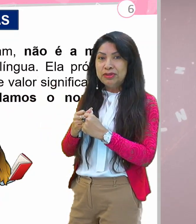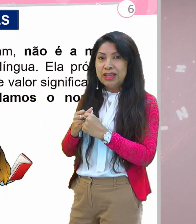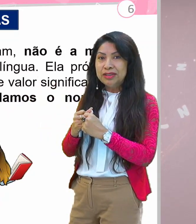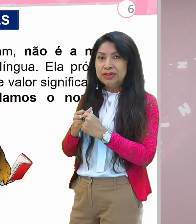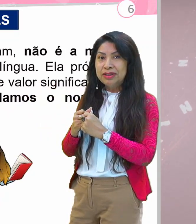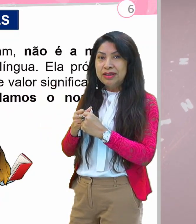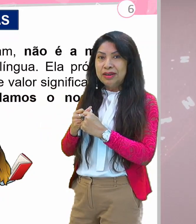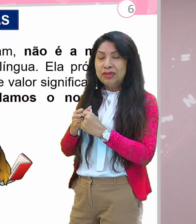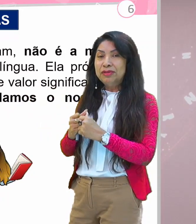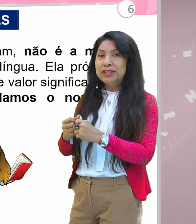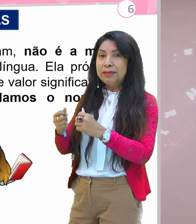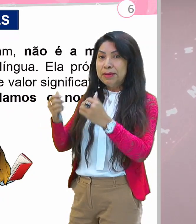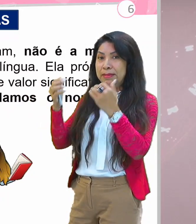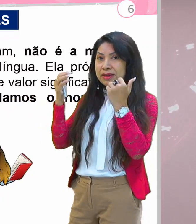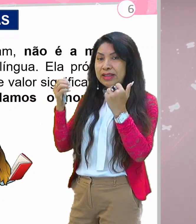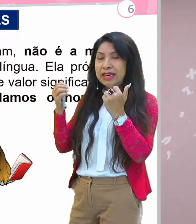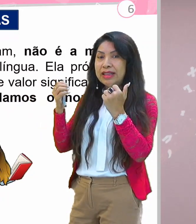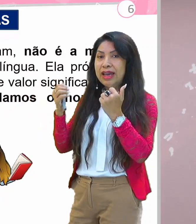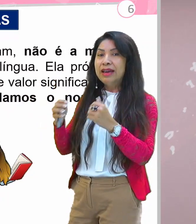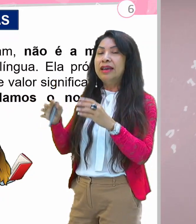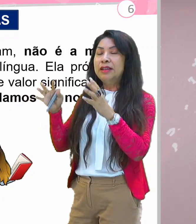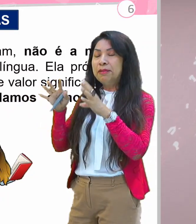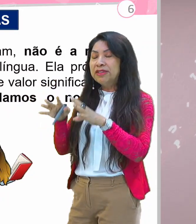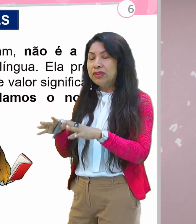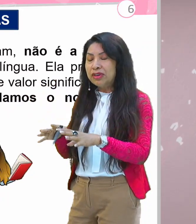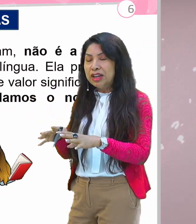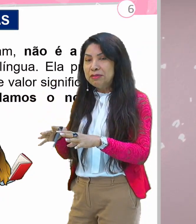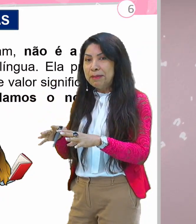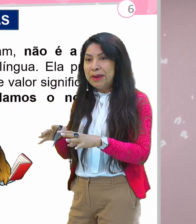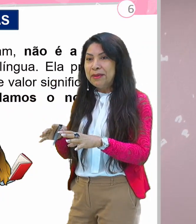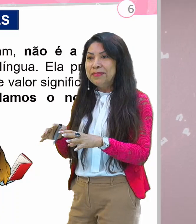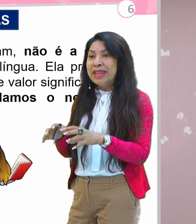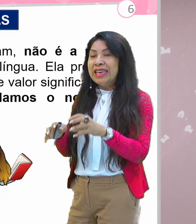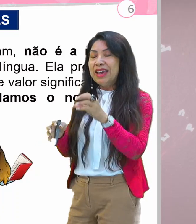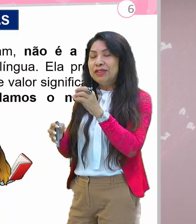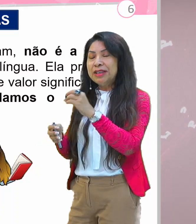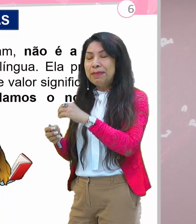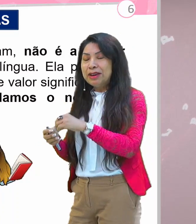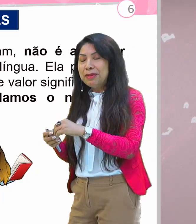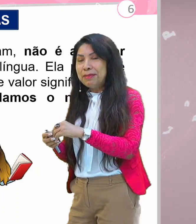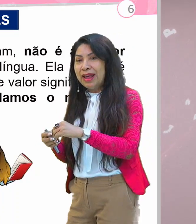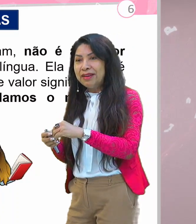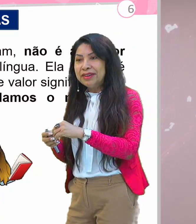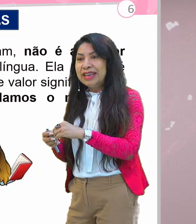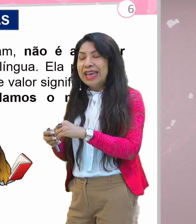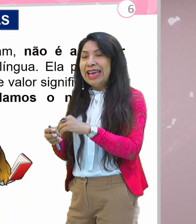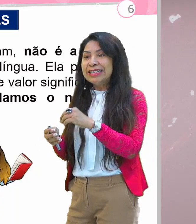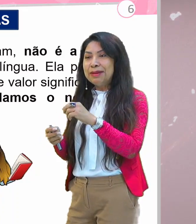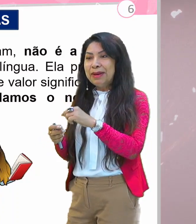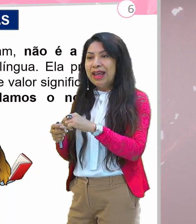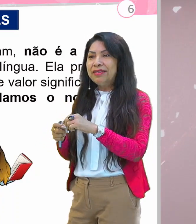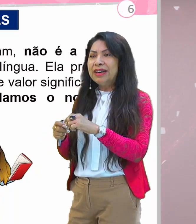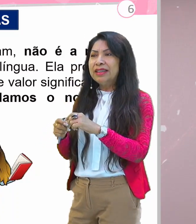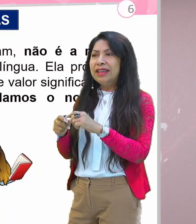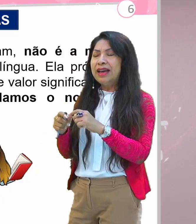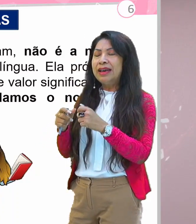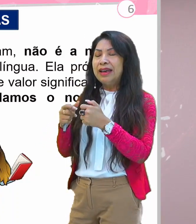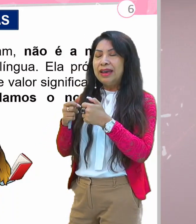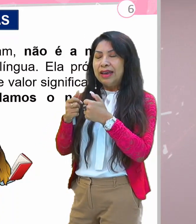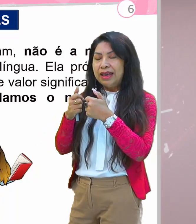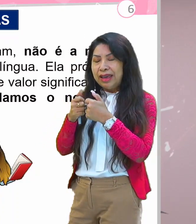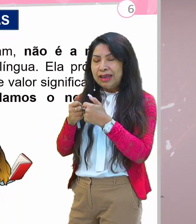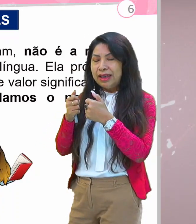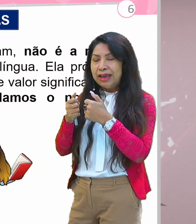palavras para o seu texto quando você primeiro tem a ideia depois vai colocar no papel e aí você pega uma palavra essa palavra ela